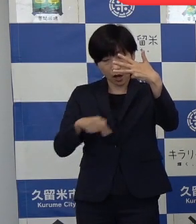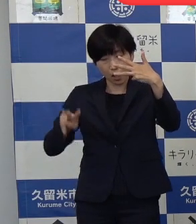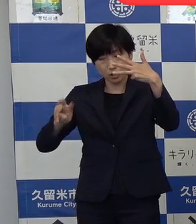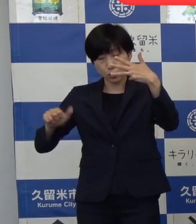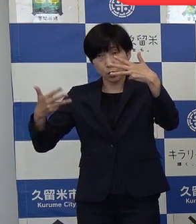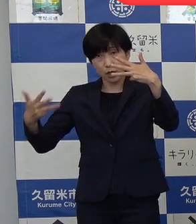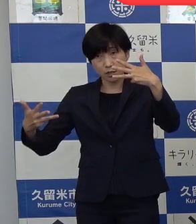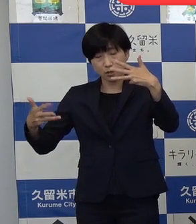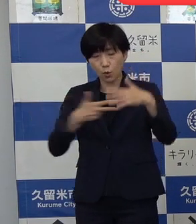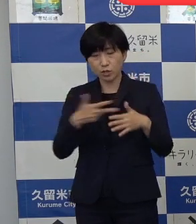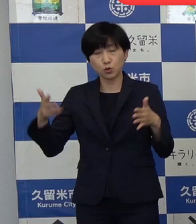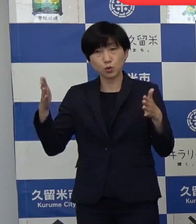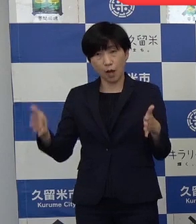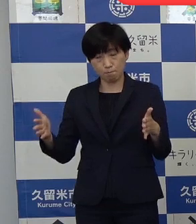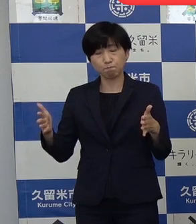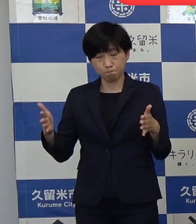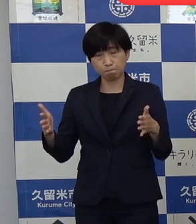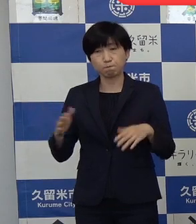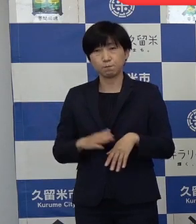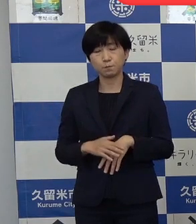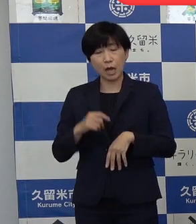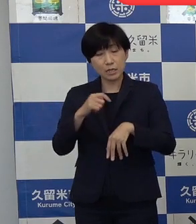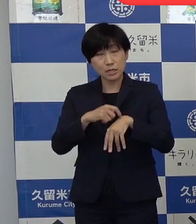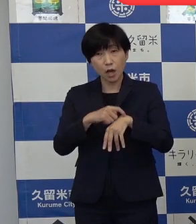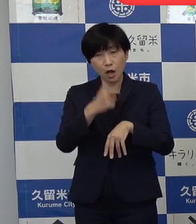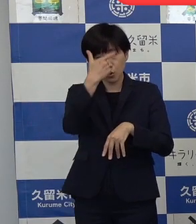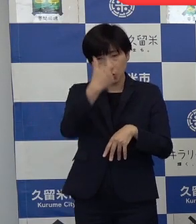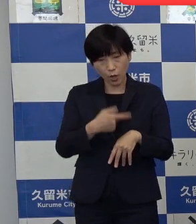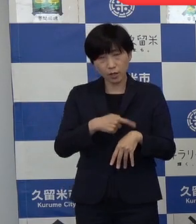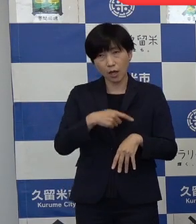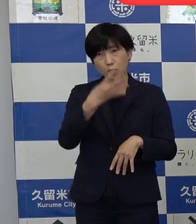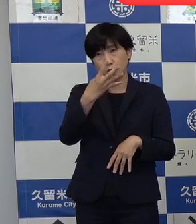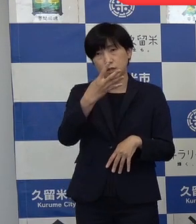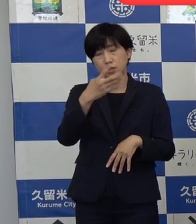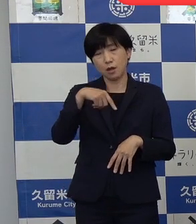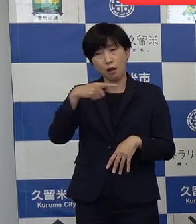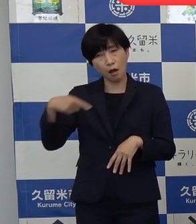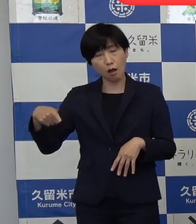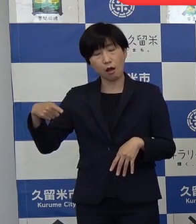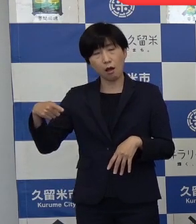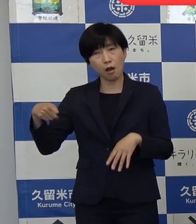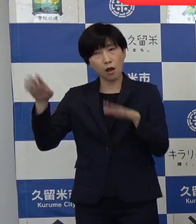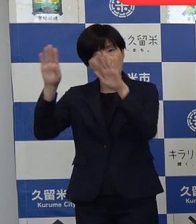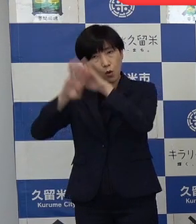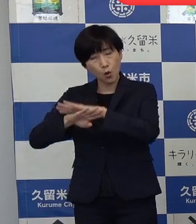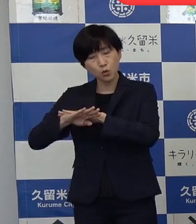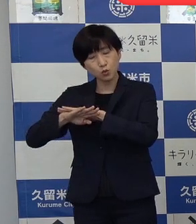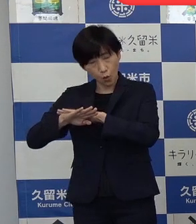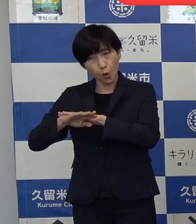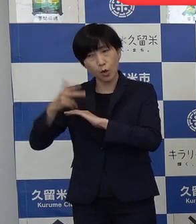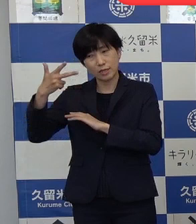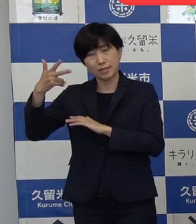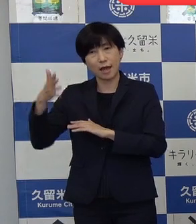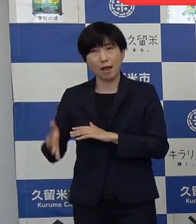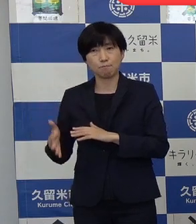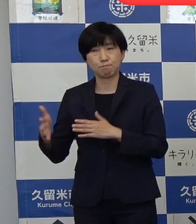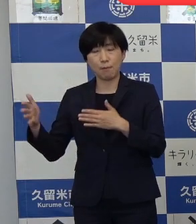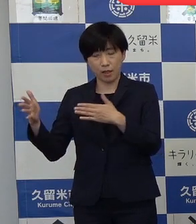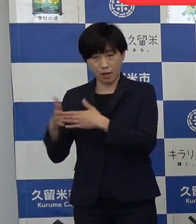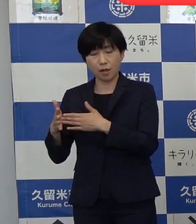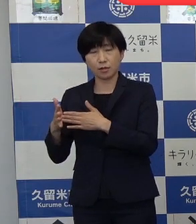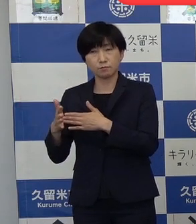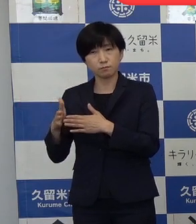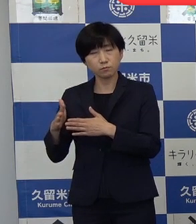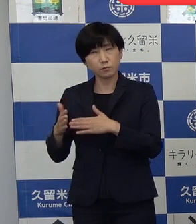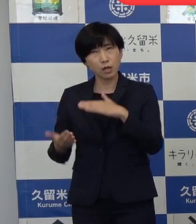28日の1週間、時間が夕方4時から、夜の7時半まで、